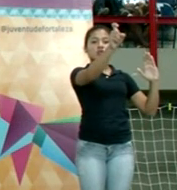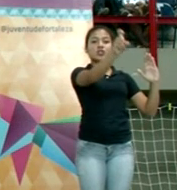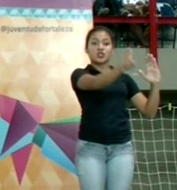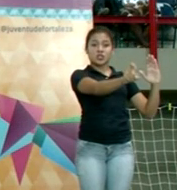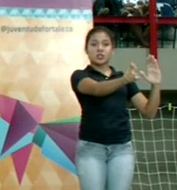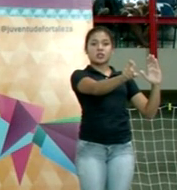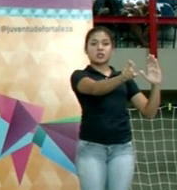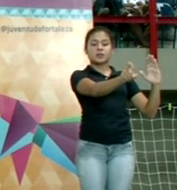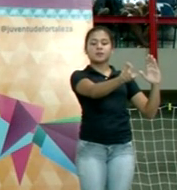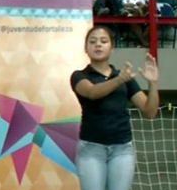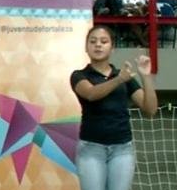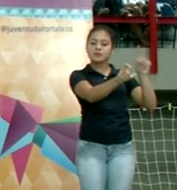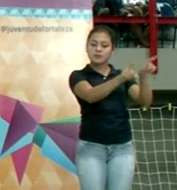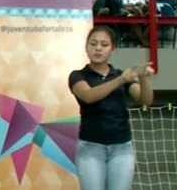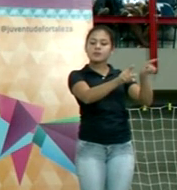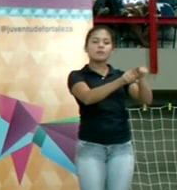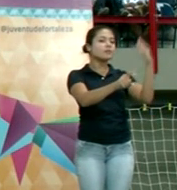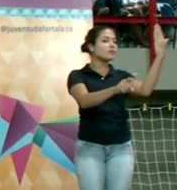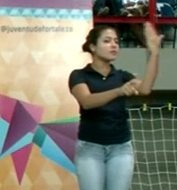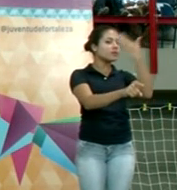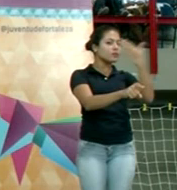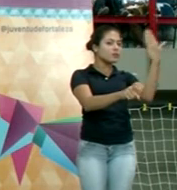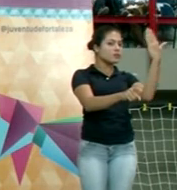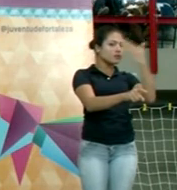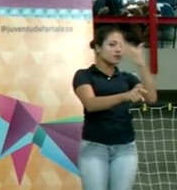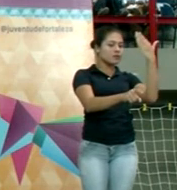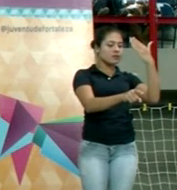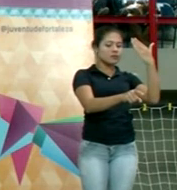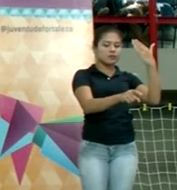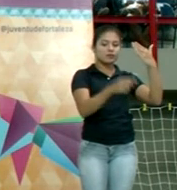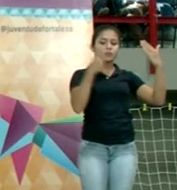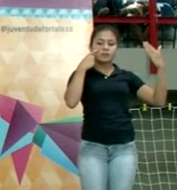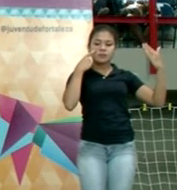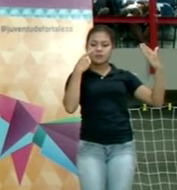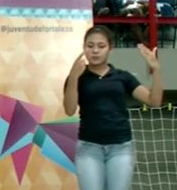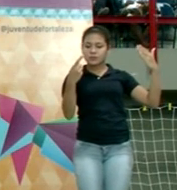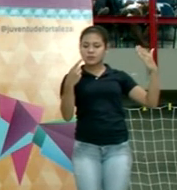a gente der uma olhada no outro lado do espectro,